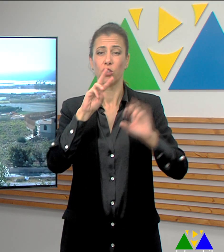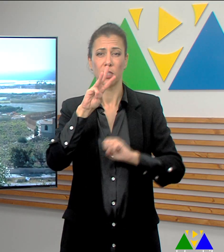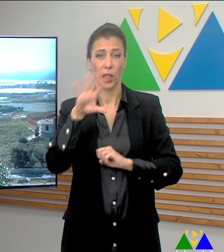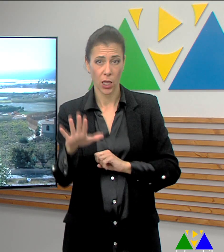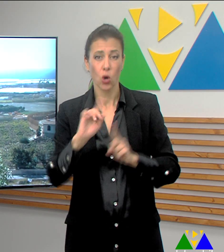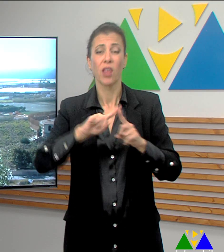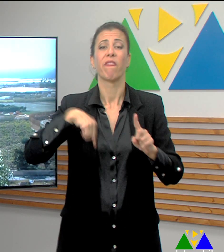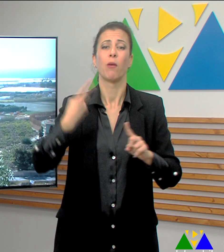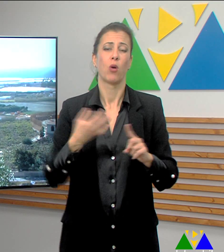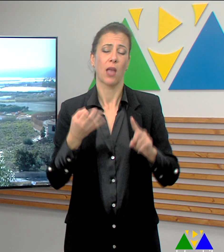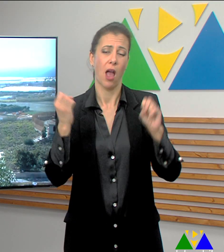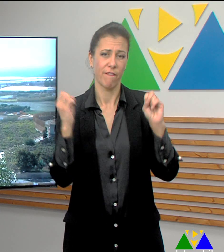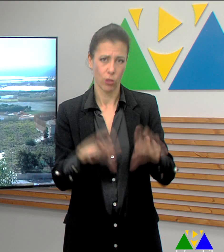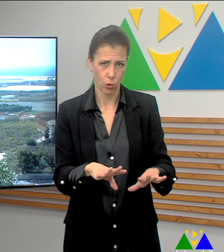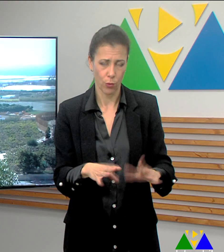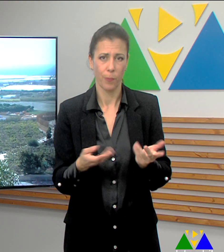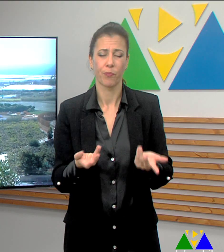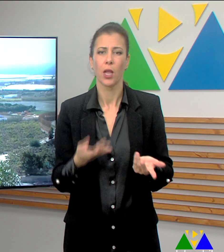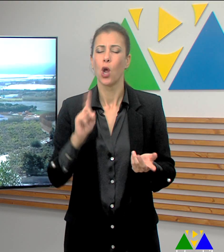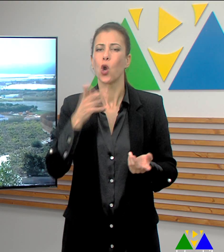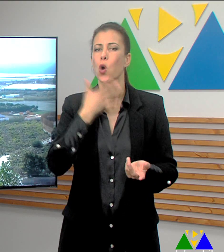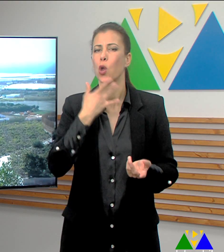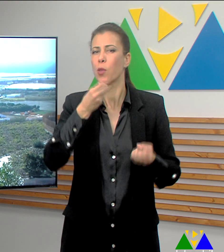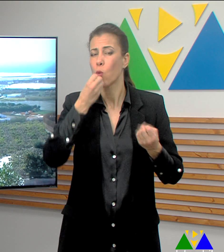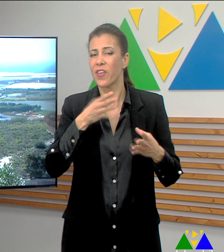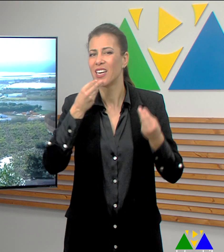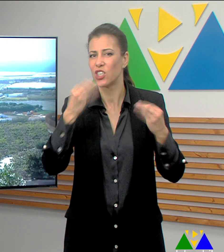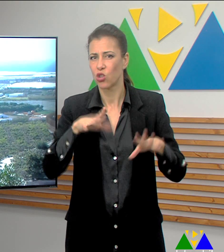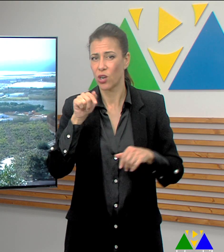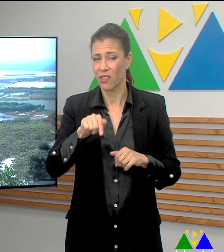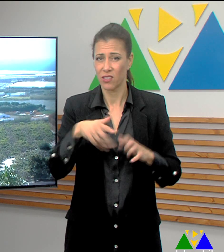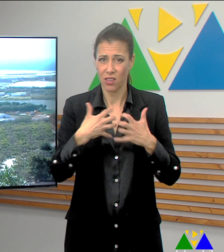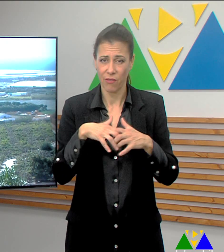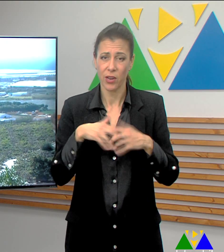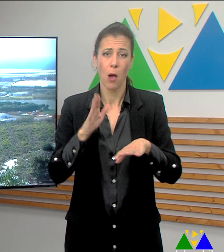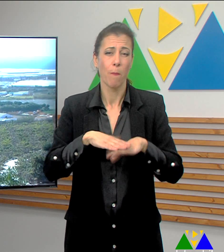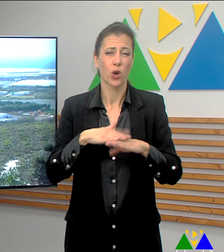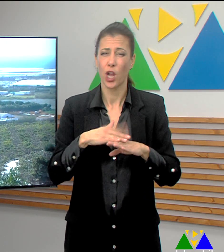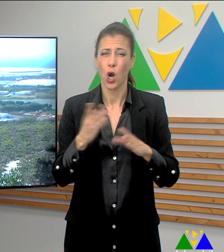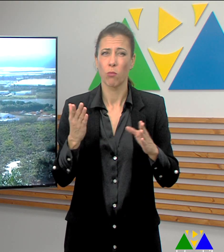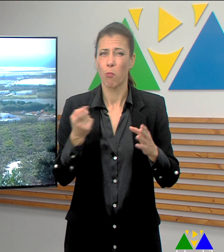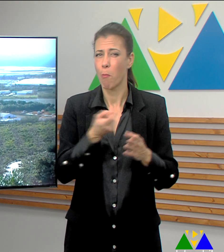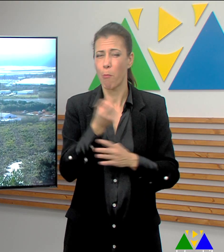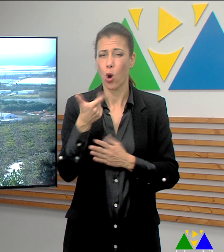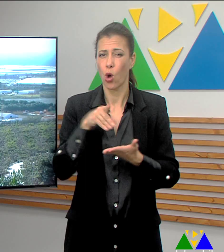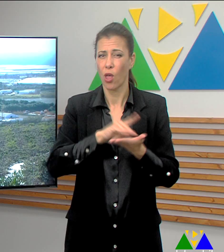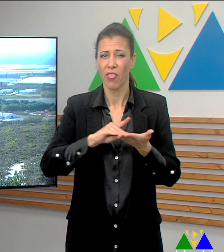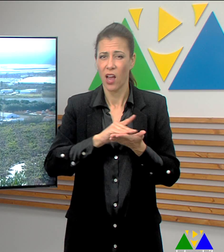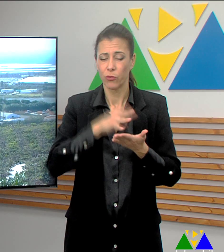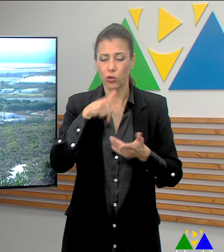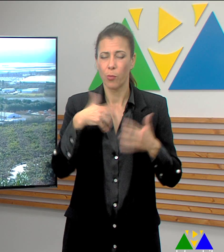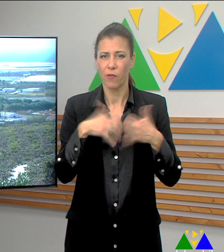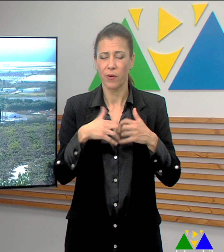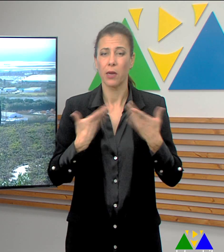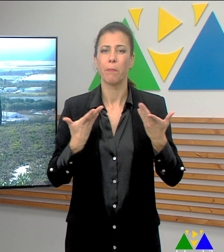se abandonó. No conocemos muy bien la historia de esta fábrica porque no hay muchos datos sobre esta fábrica,